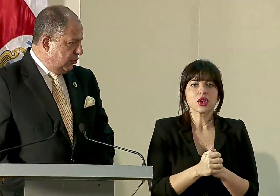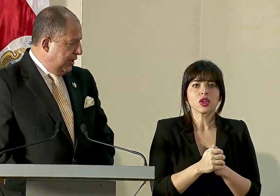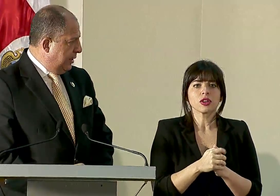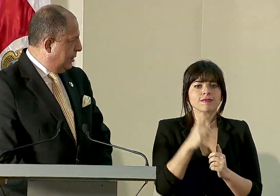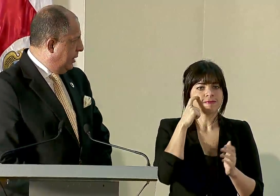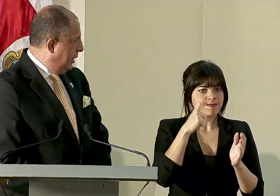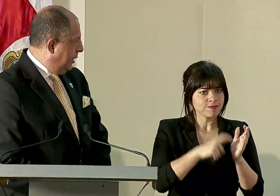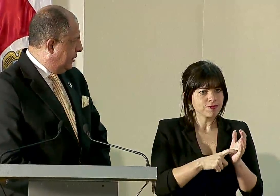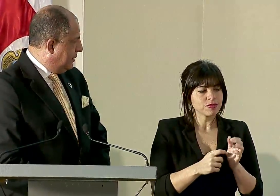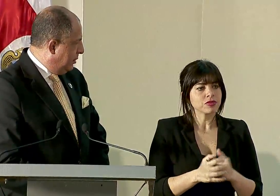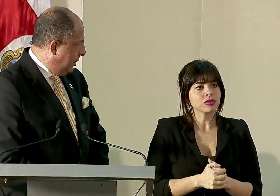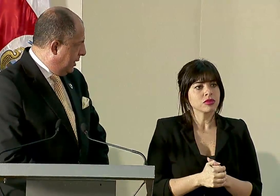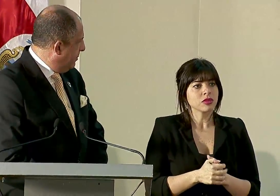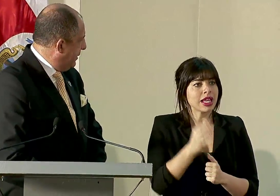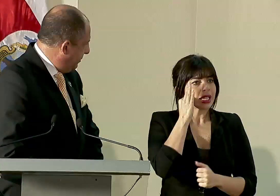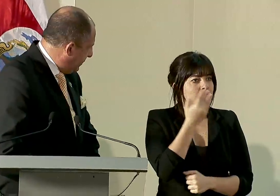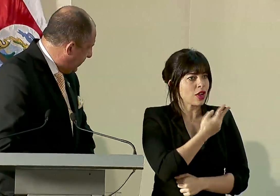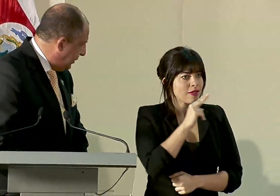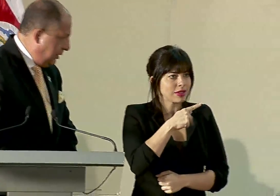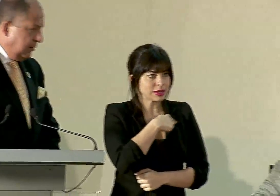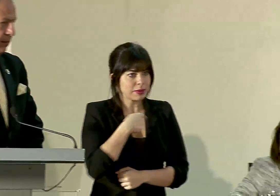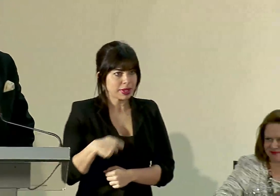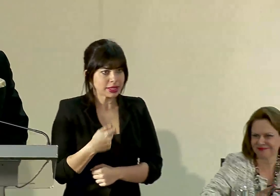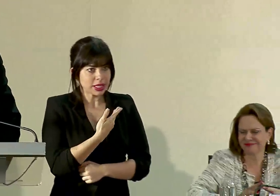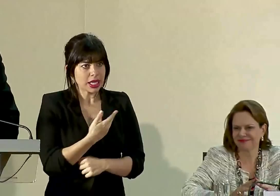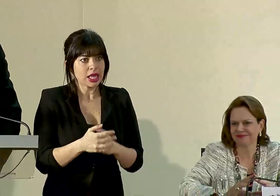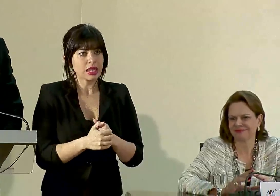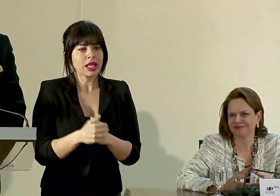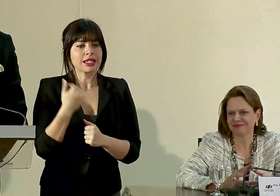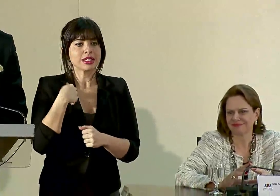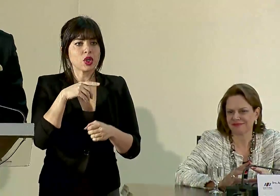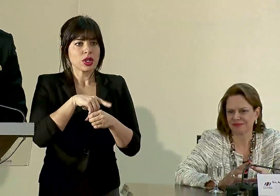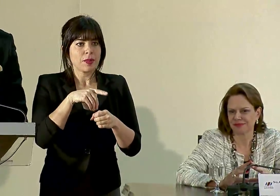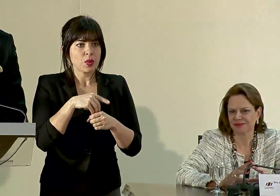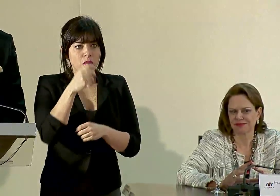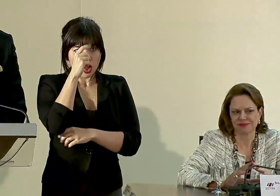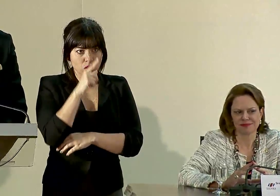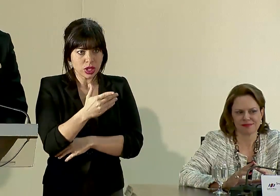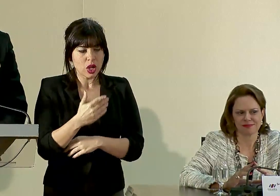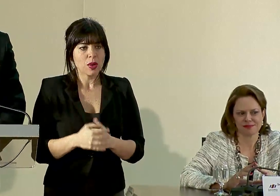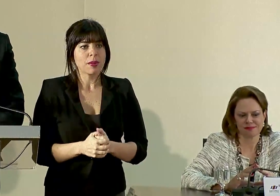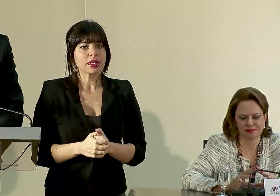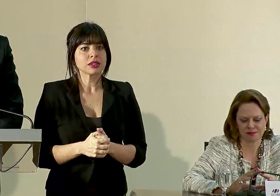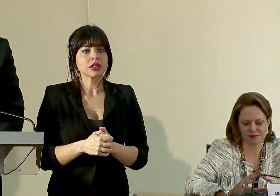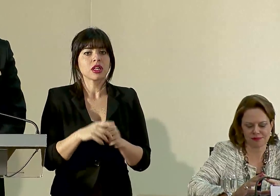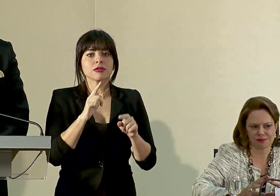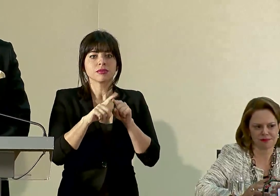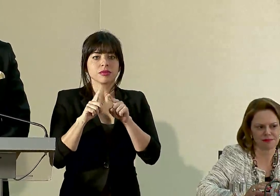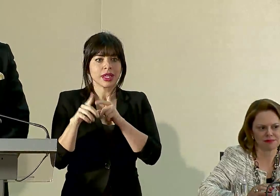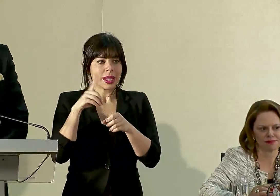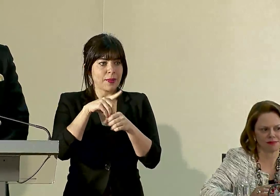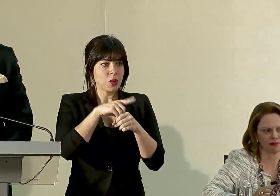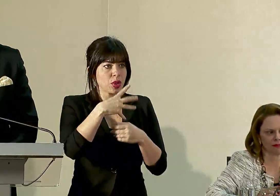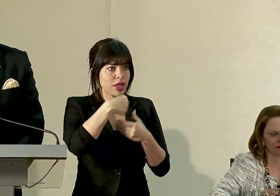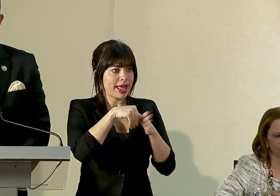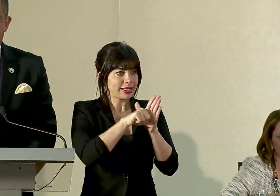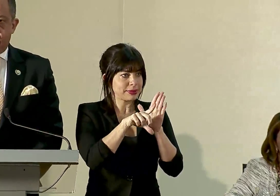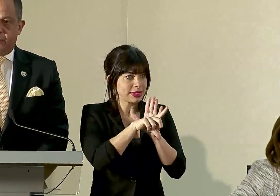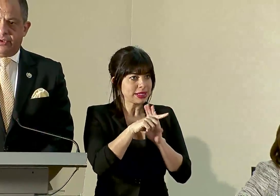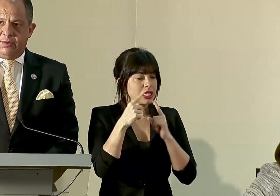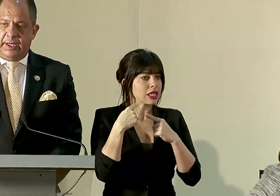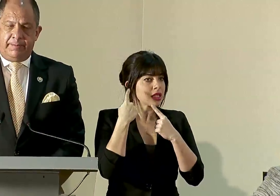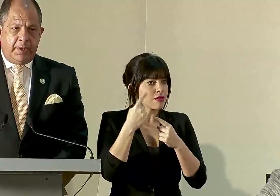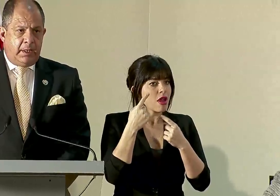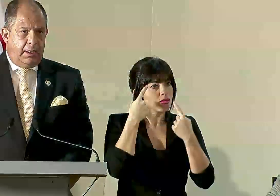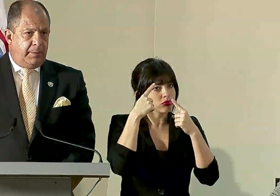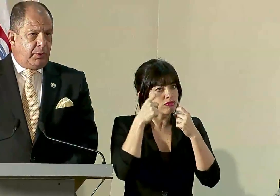Quiero reconocer en la señora Vicepresidenta, en el señor Diputado Óscar López, en los demás diputados en la Asamblea Legislativa que